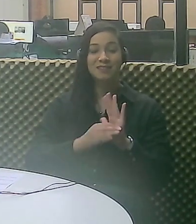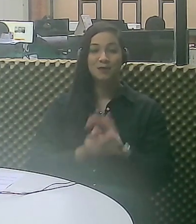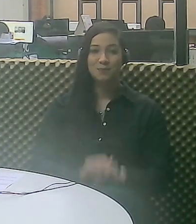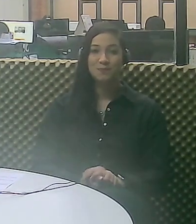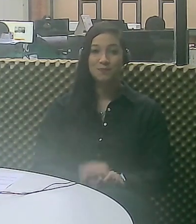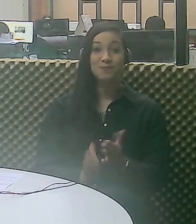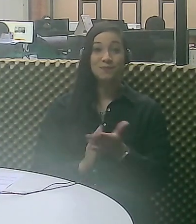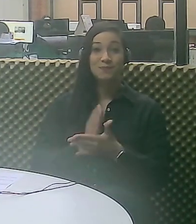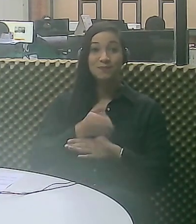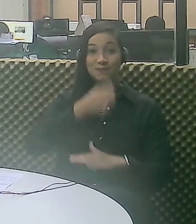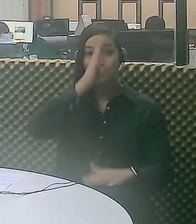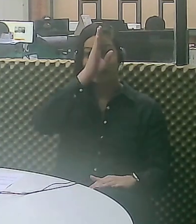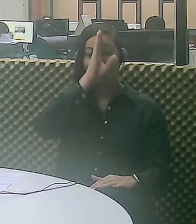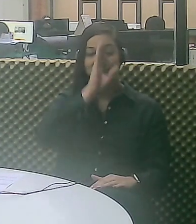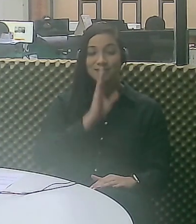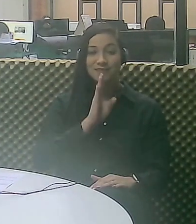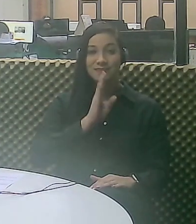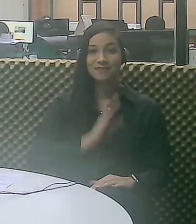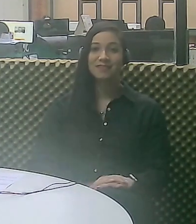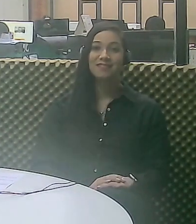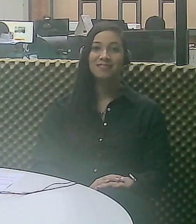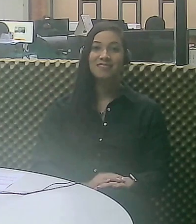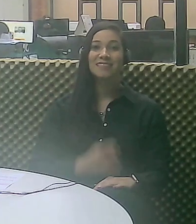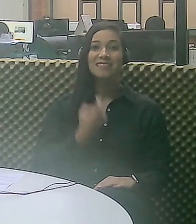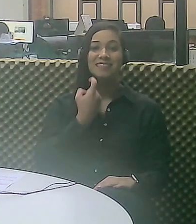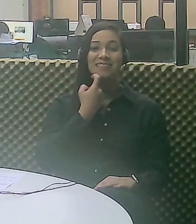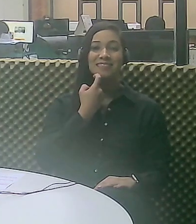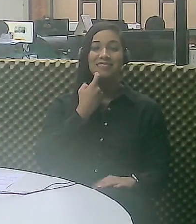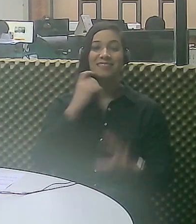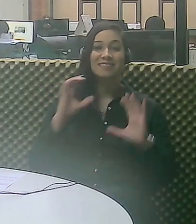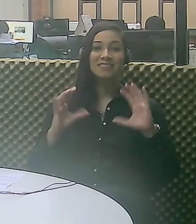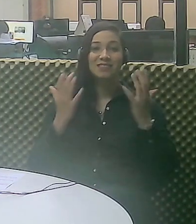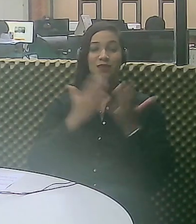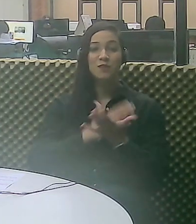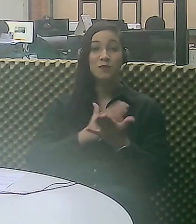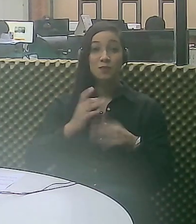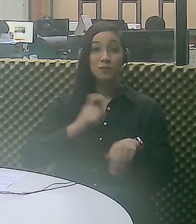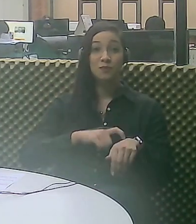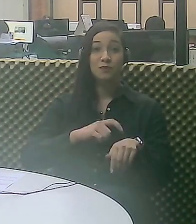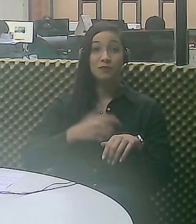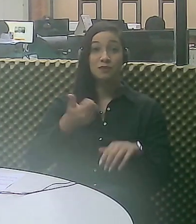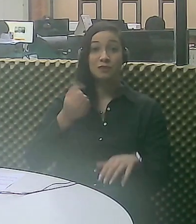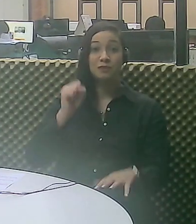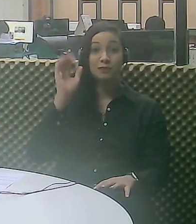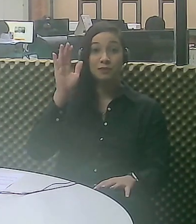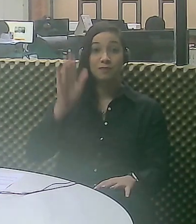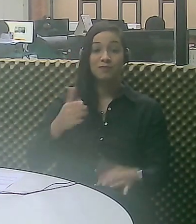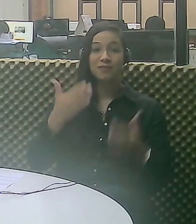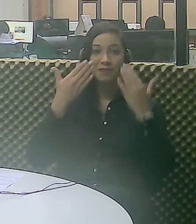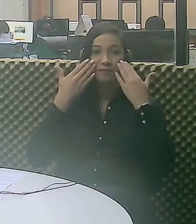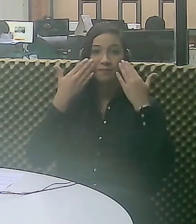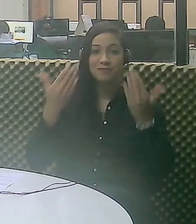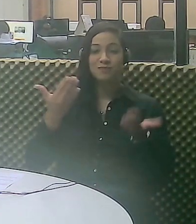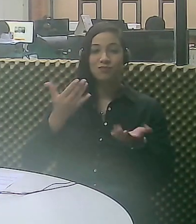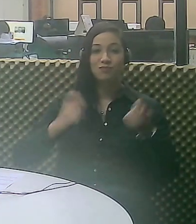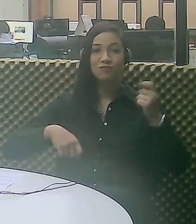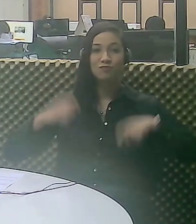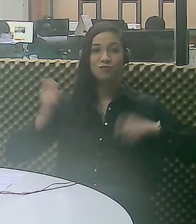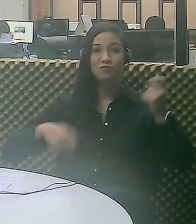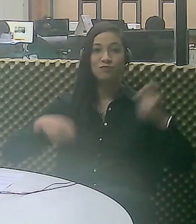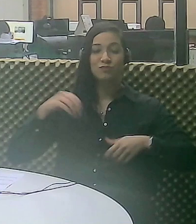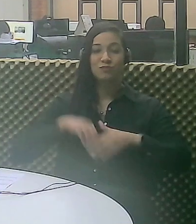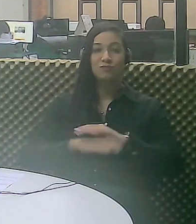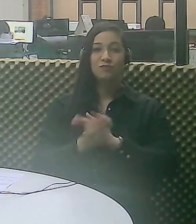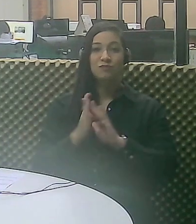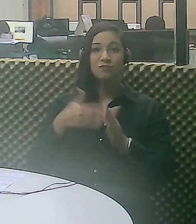A entrada é gratuita. Na sexta, a festa começa às 18h, com a apresentação das baterias das